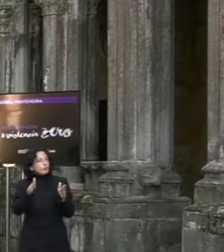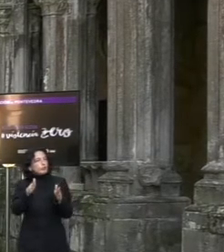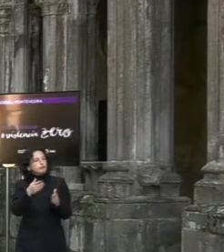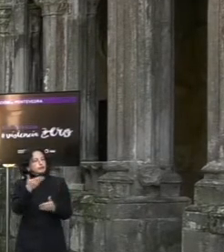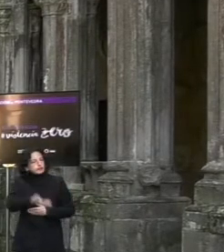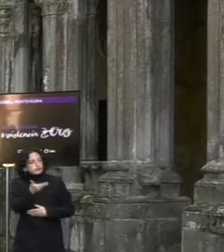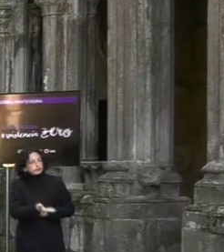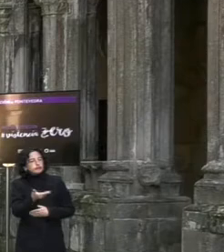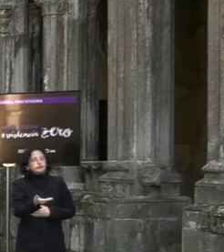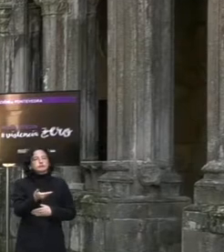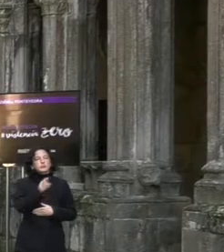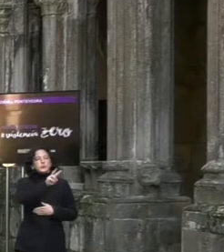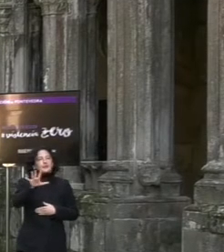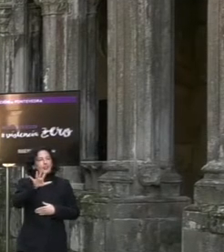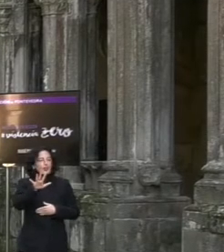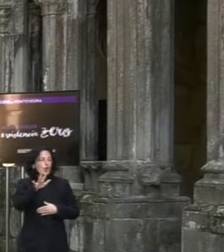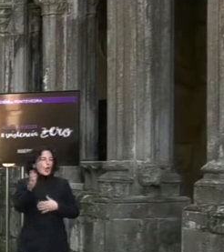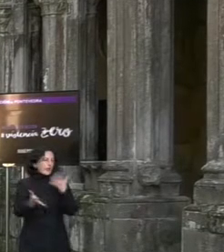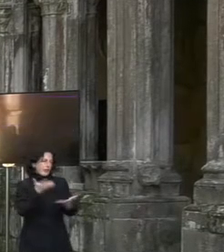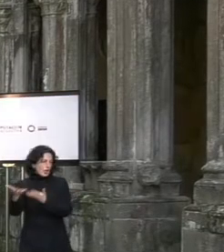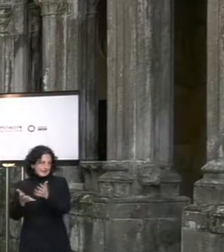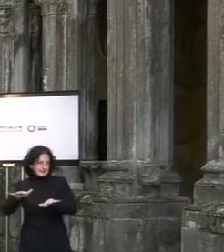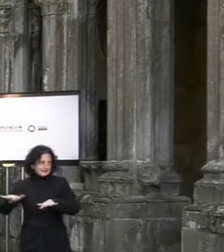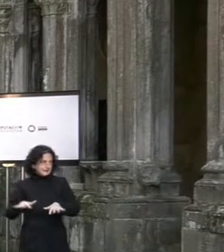a través de 25 accións.